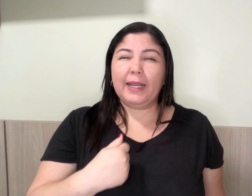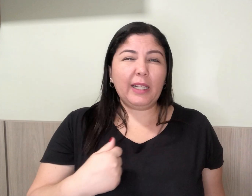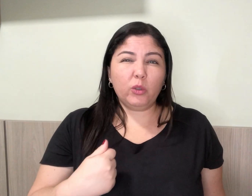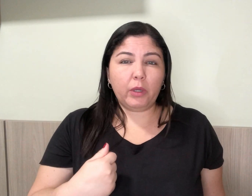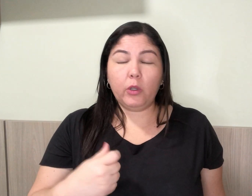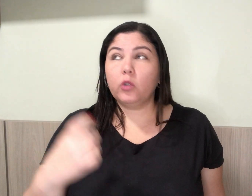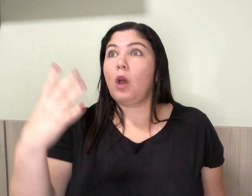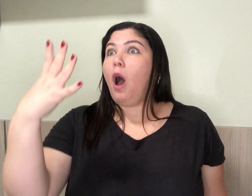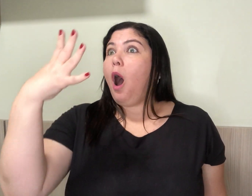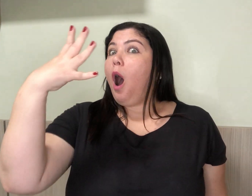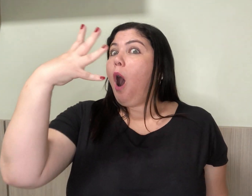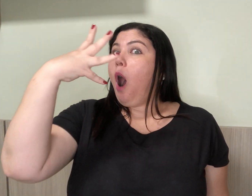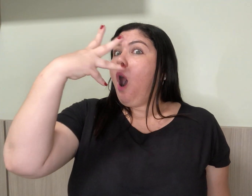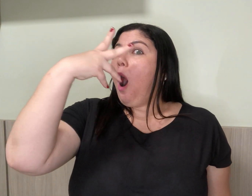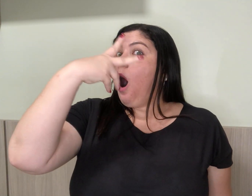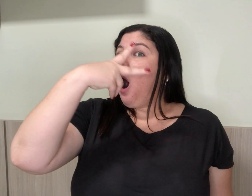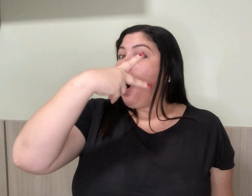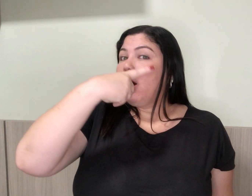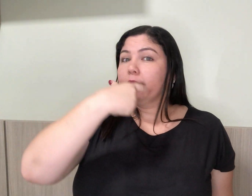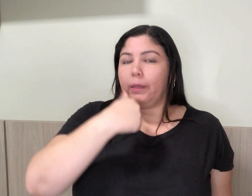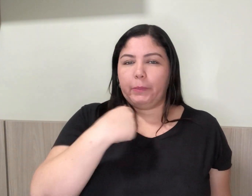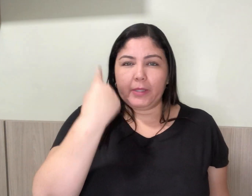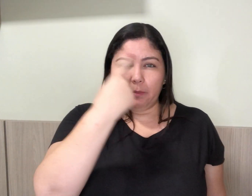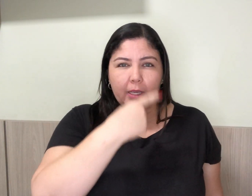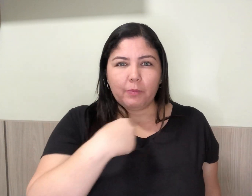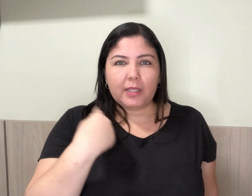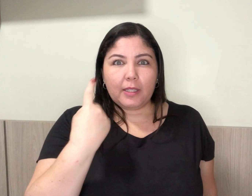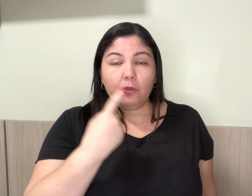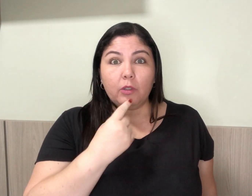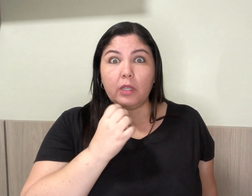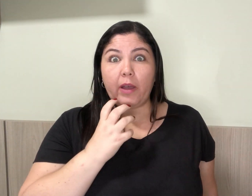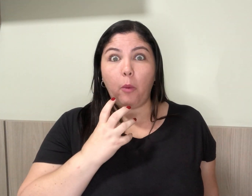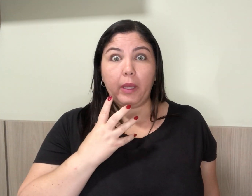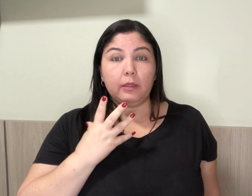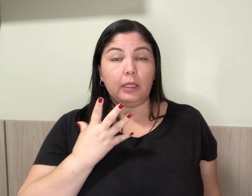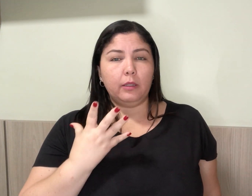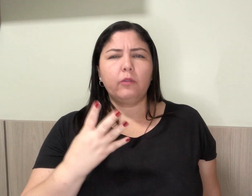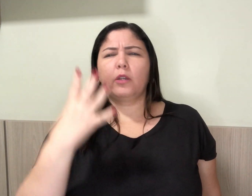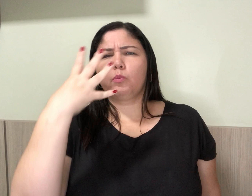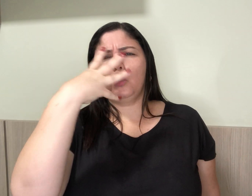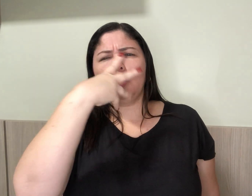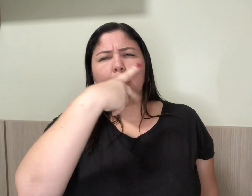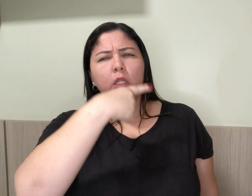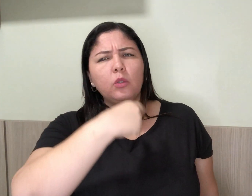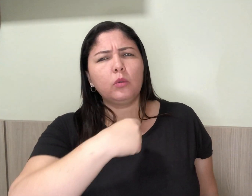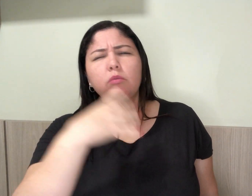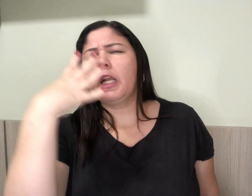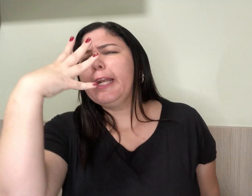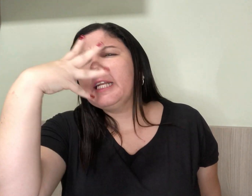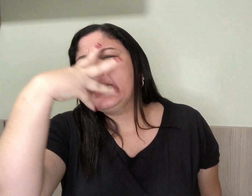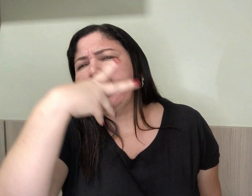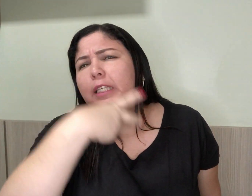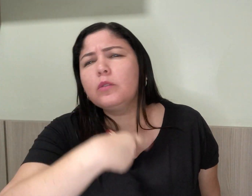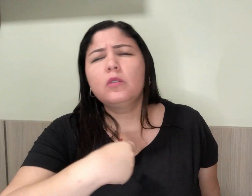lindo, maravilhoso. Dá pra perceber a expressão? Então você vai aumentando e faz bonito, lindo,